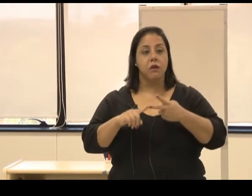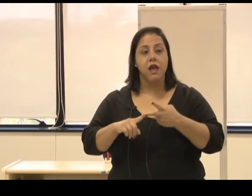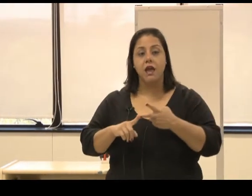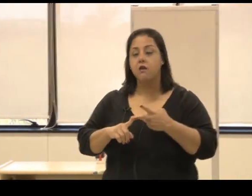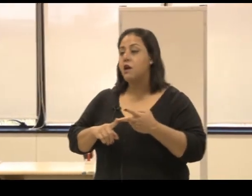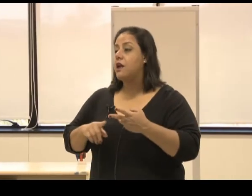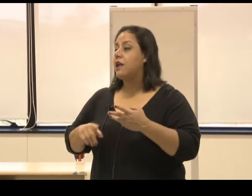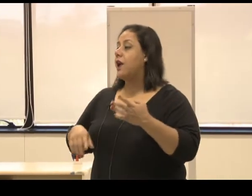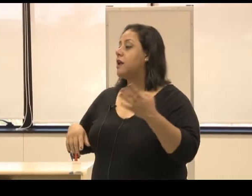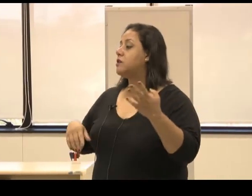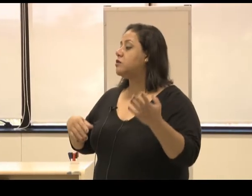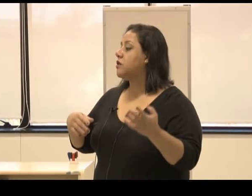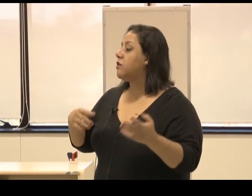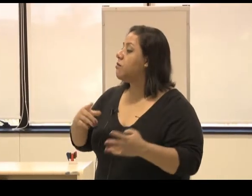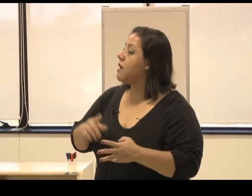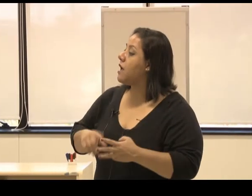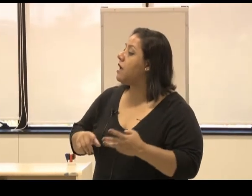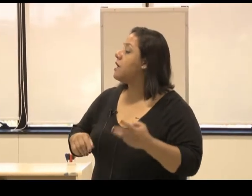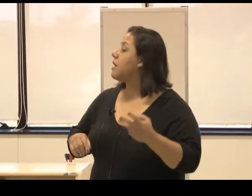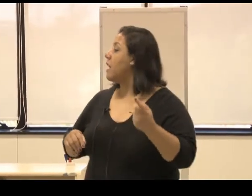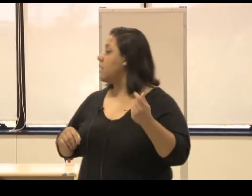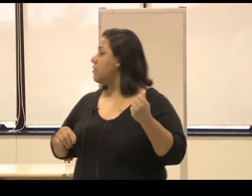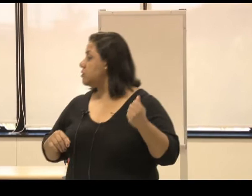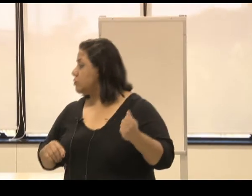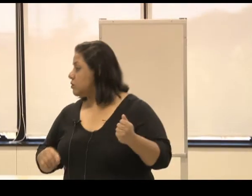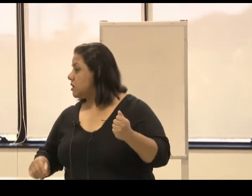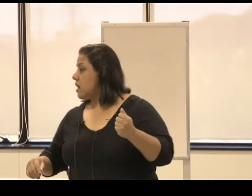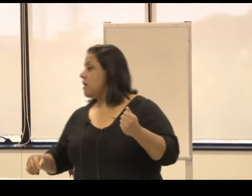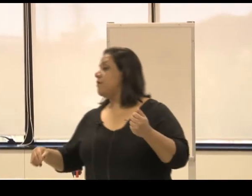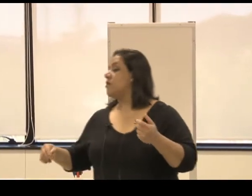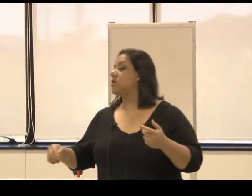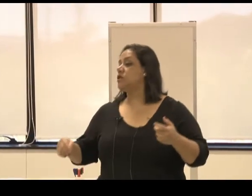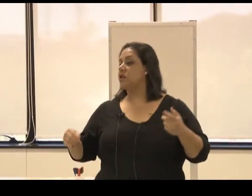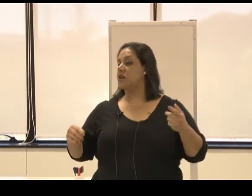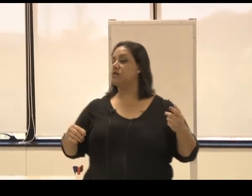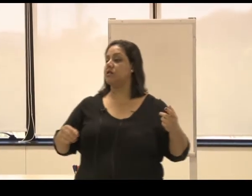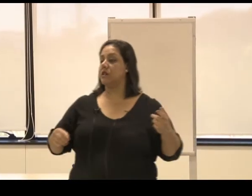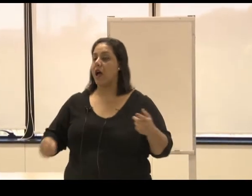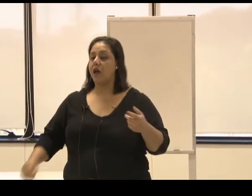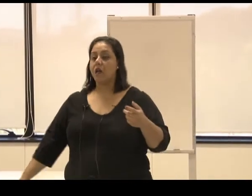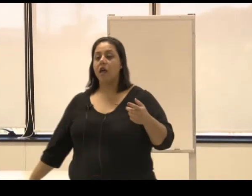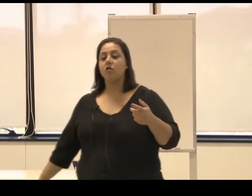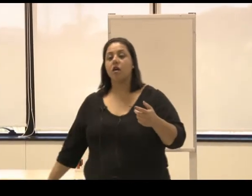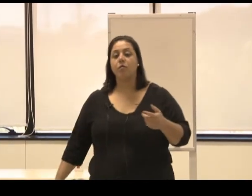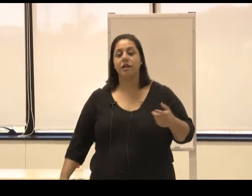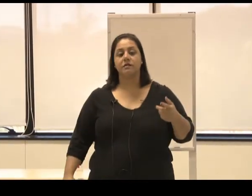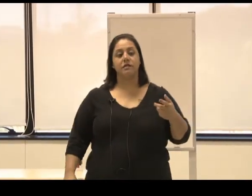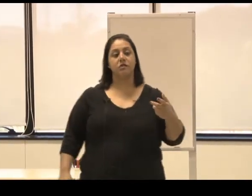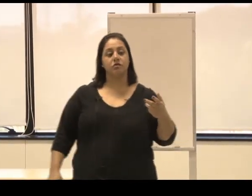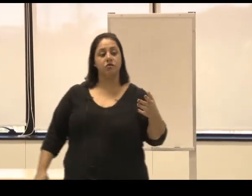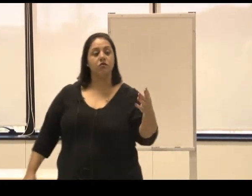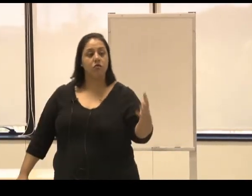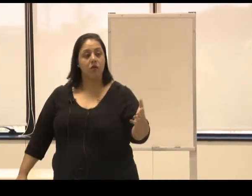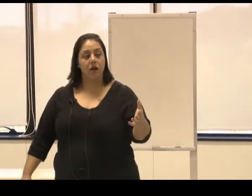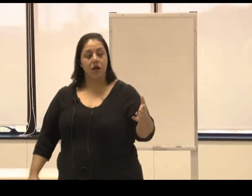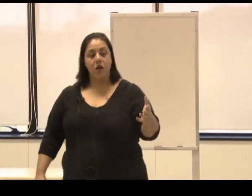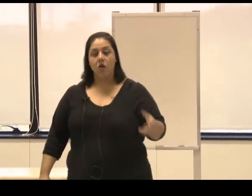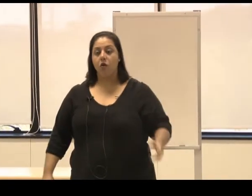meio, quem é que estuda no NB e quem é que não estuda. Então, se a gente raciocinar, eu não preciso nunca